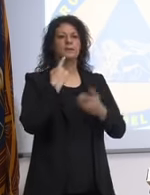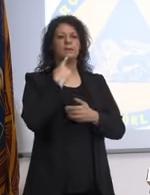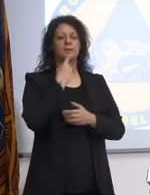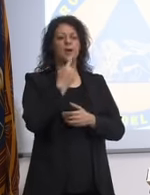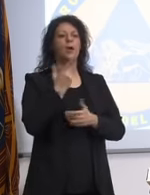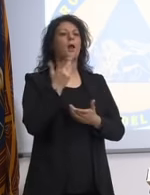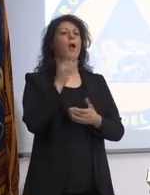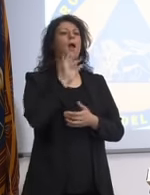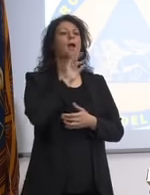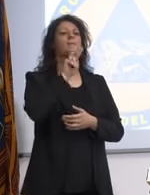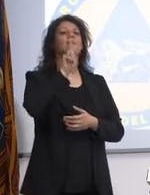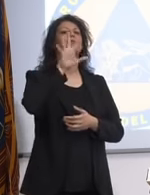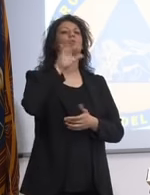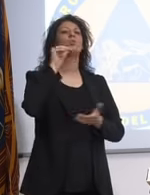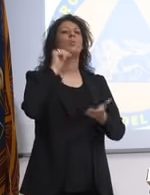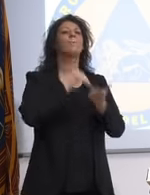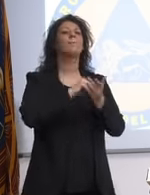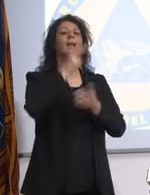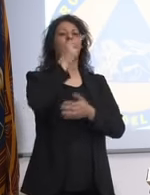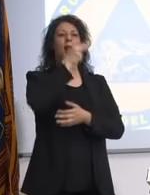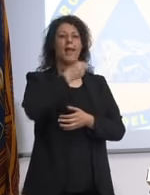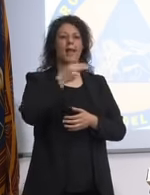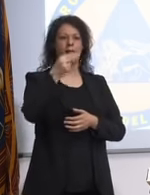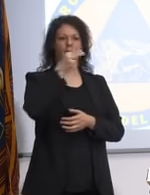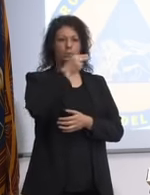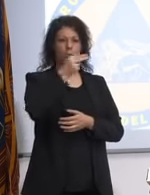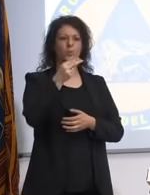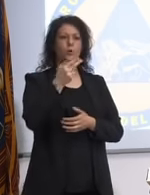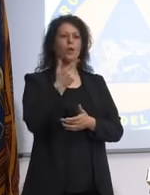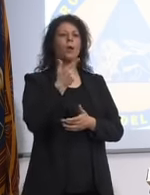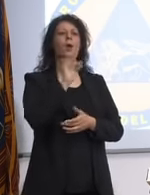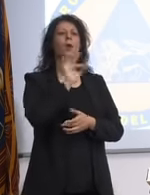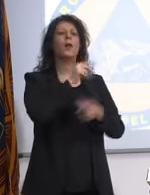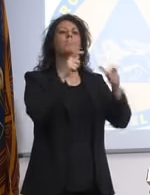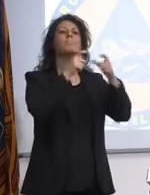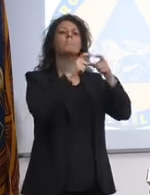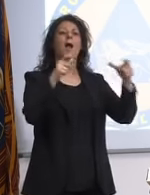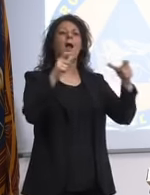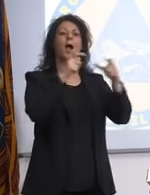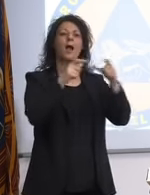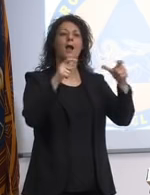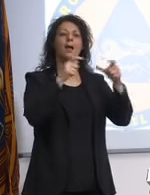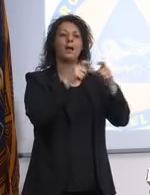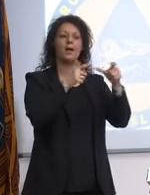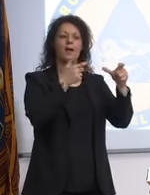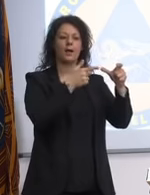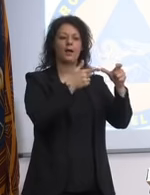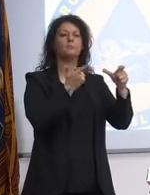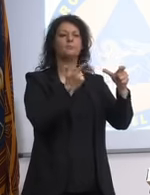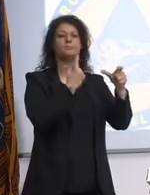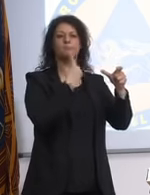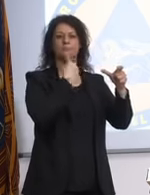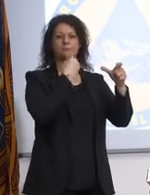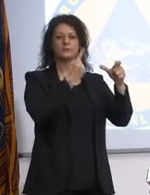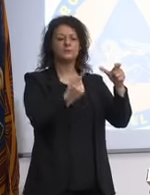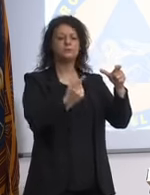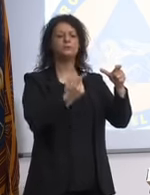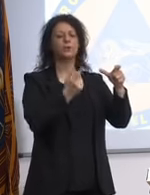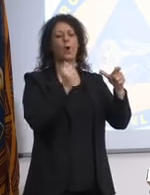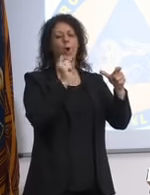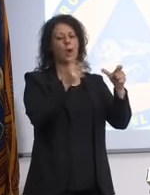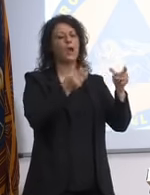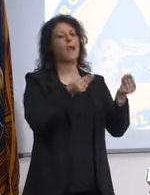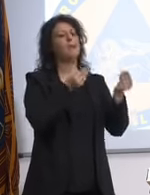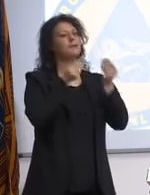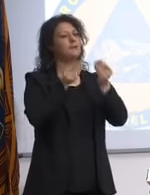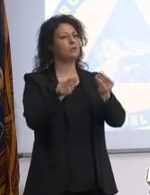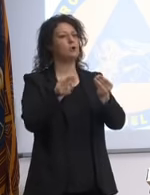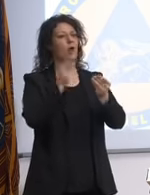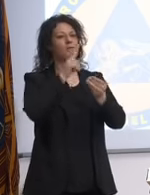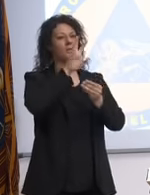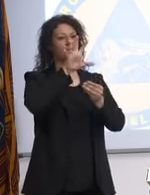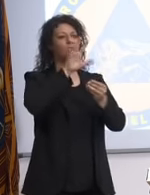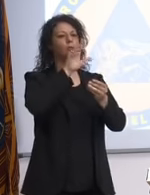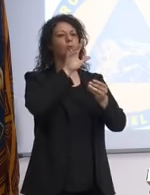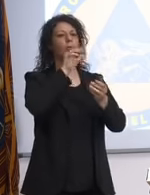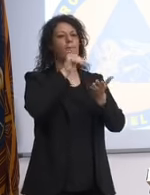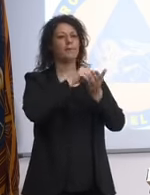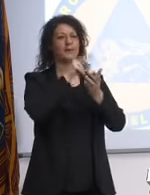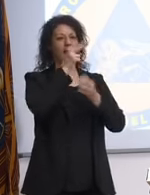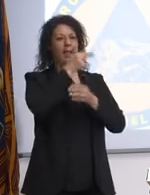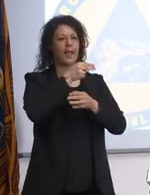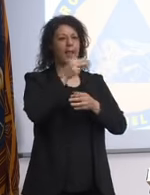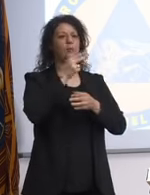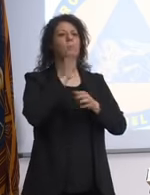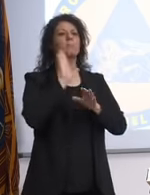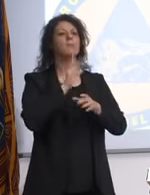dicono la banca mi chiama per darmeli, ma dice che nel momento in cui ce li avrò dovrò estinguere parte del mutuo che ho a mio carico, quindi quella